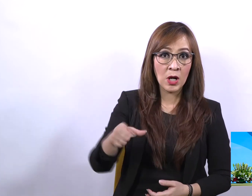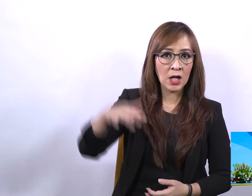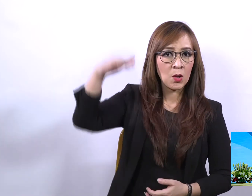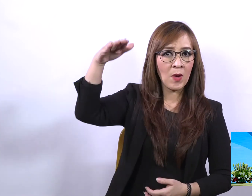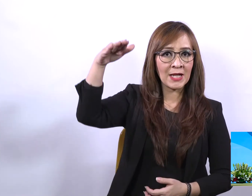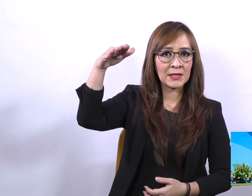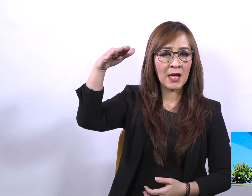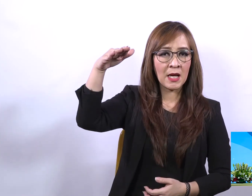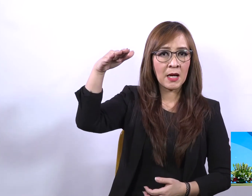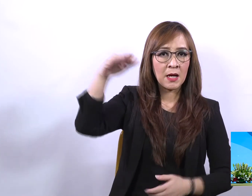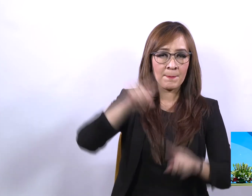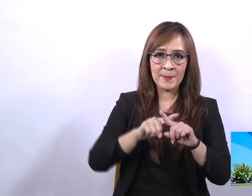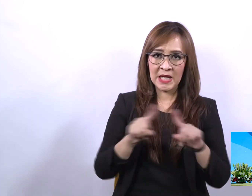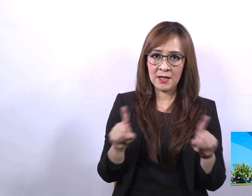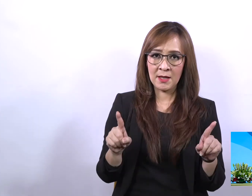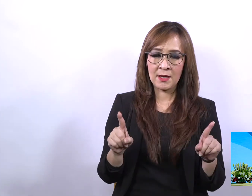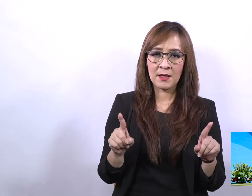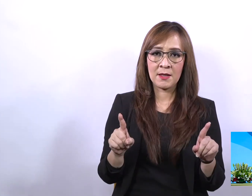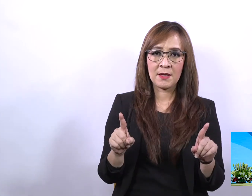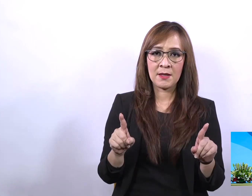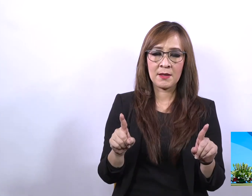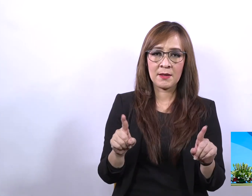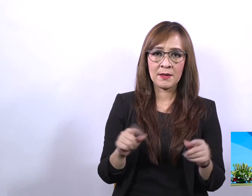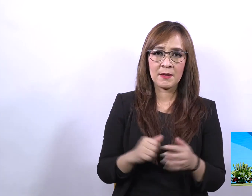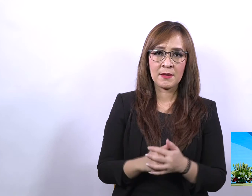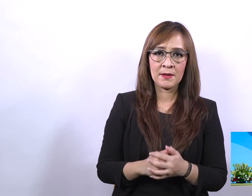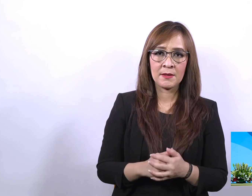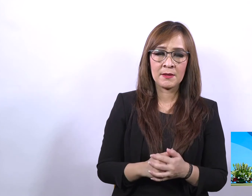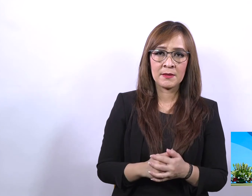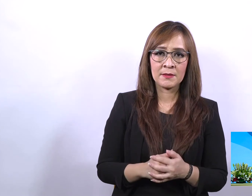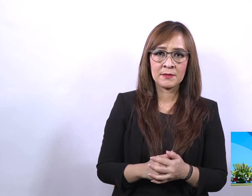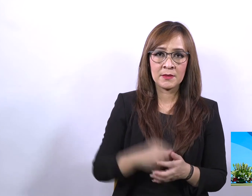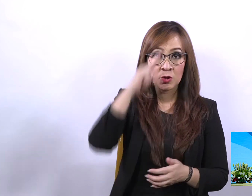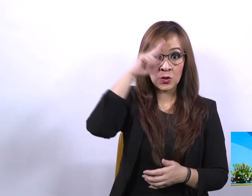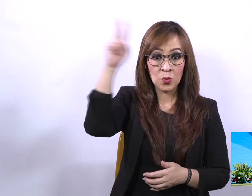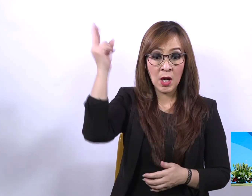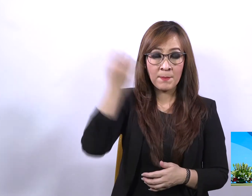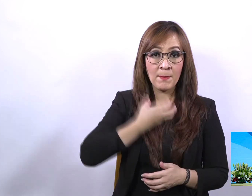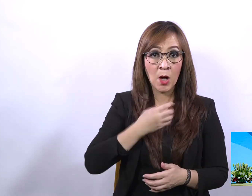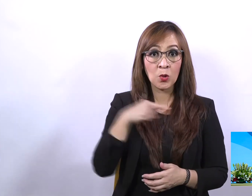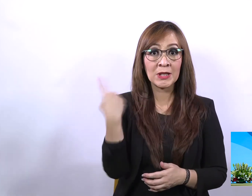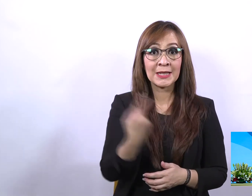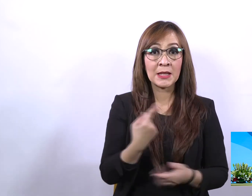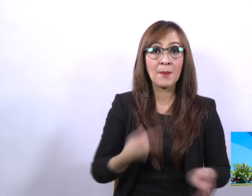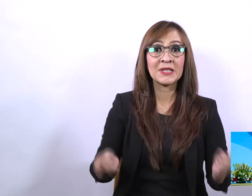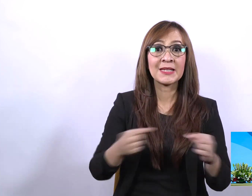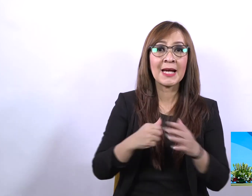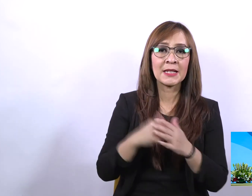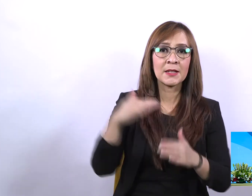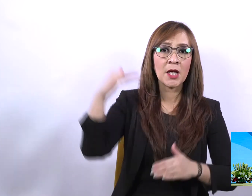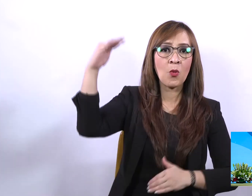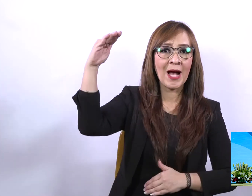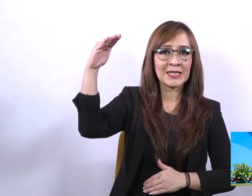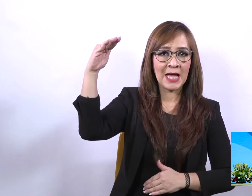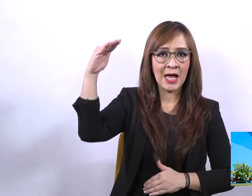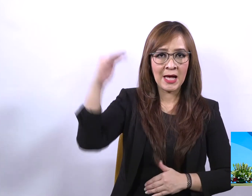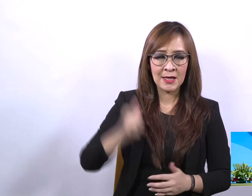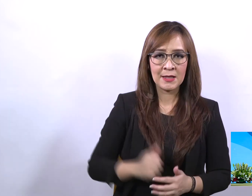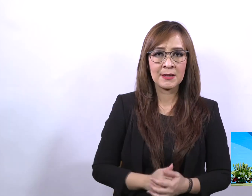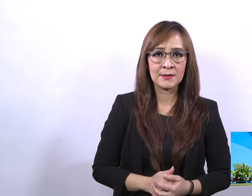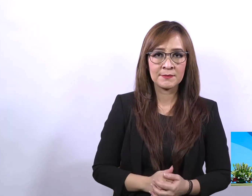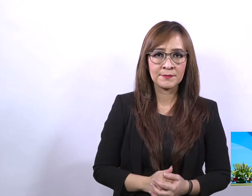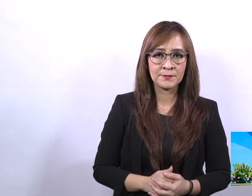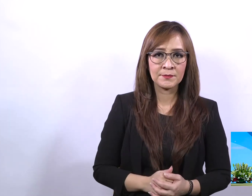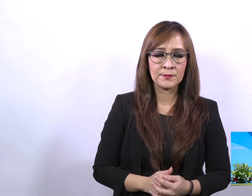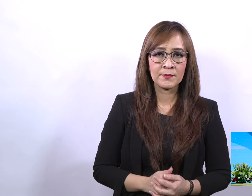orang dewasa berjumpa Ames Hai Tuhan mau mendewasakan kita I make 9 kita orang